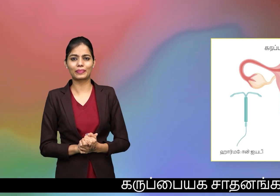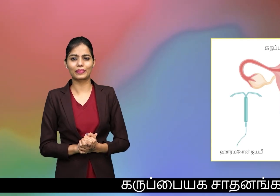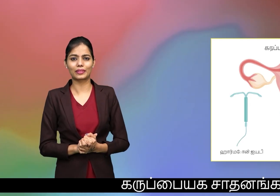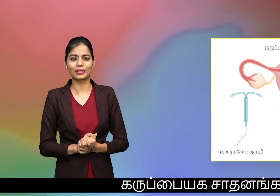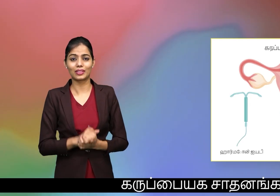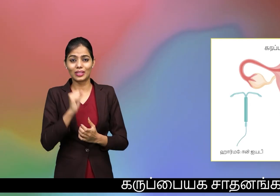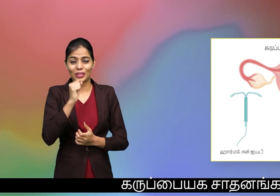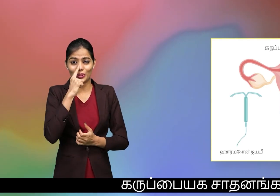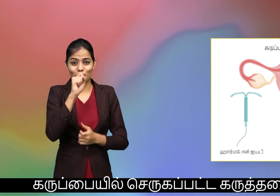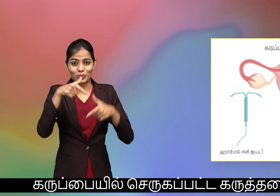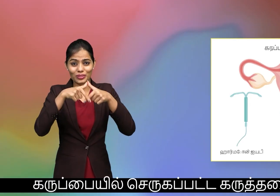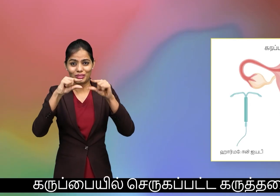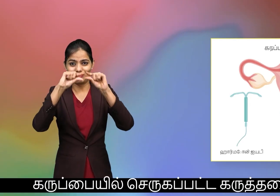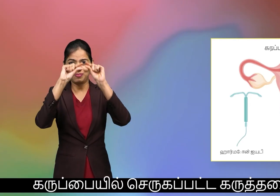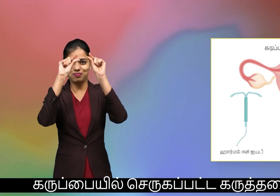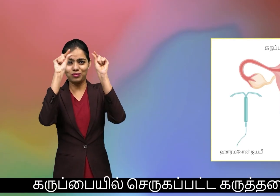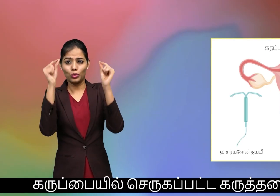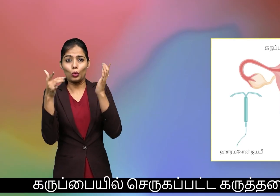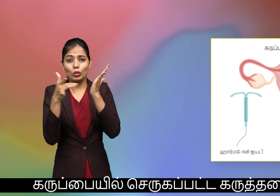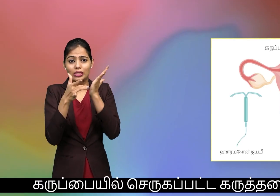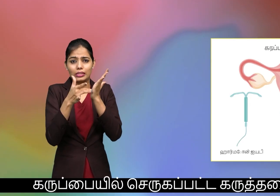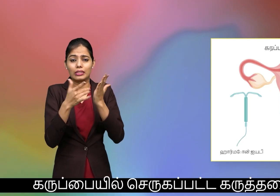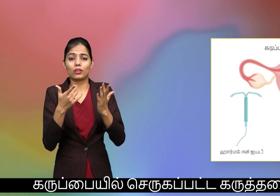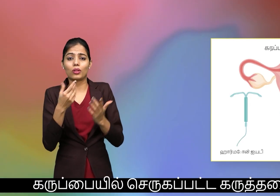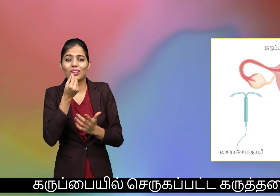கருப்பையக சாதனங்கள் கருப்பையில் செருகப்பட்ட கருத்தடை சாதனங்கள்.